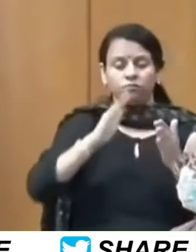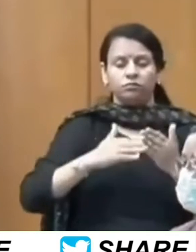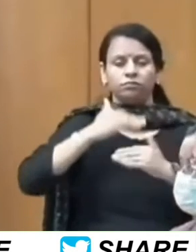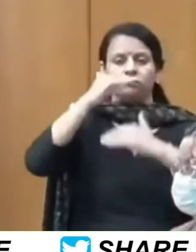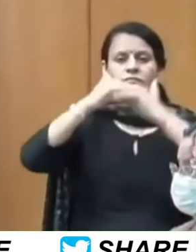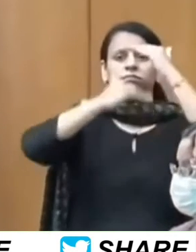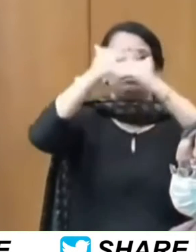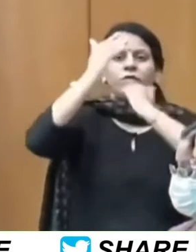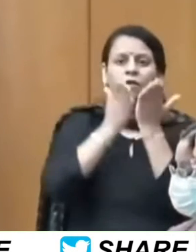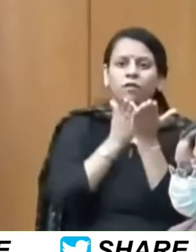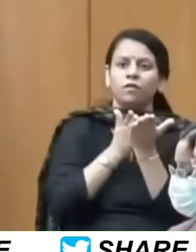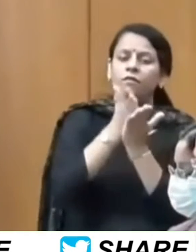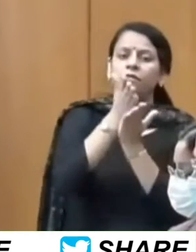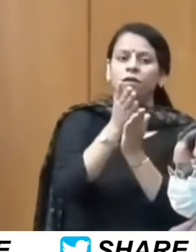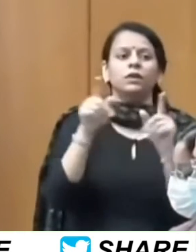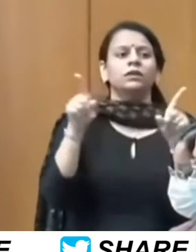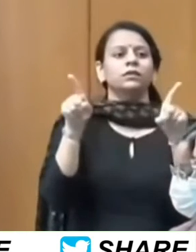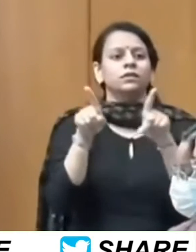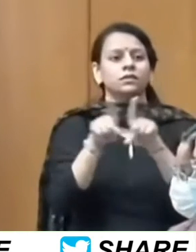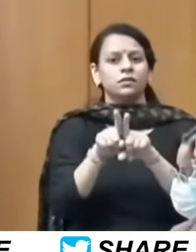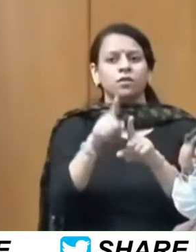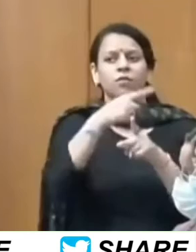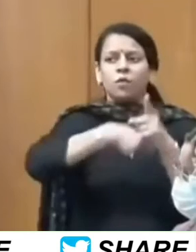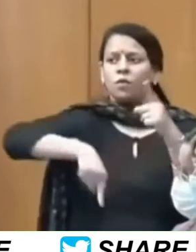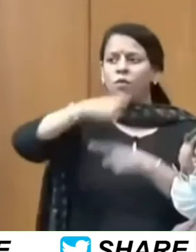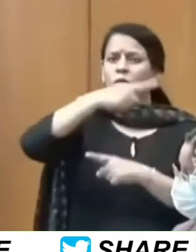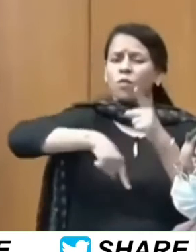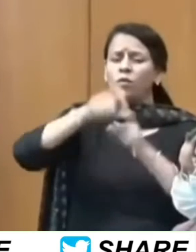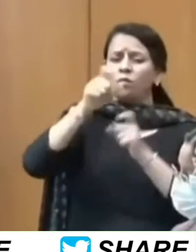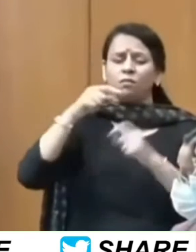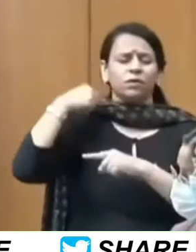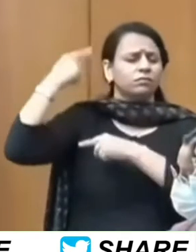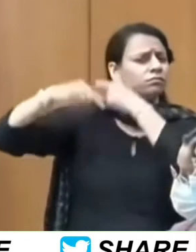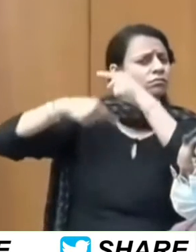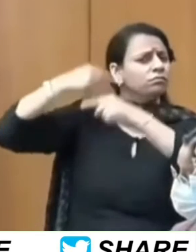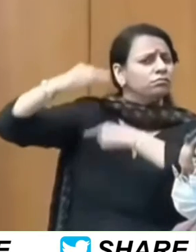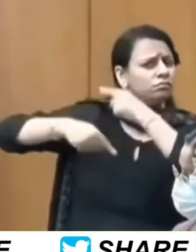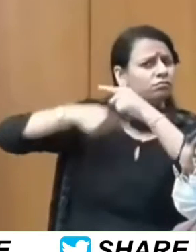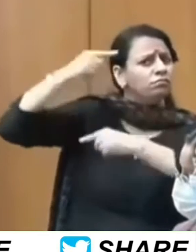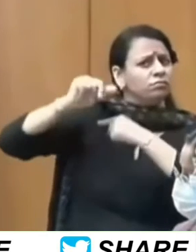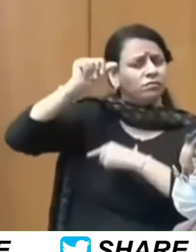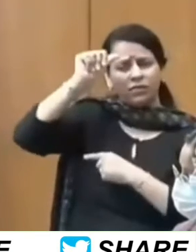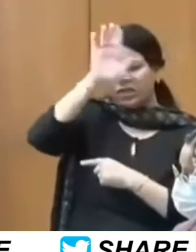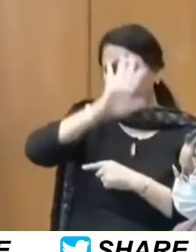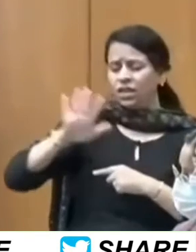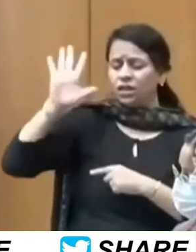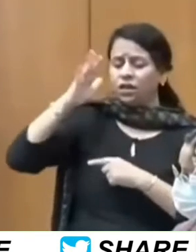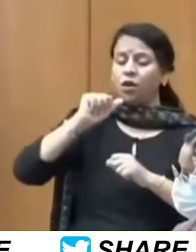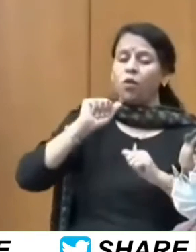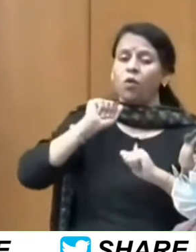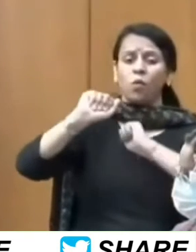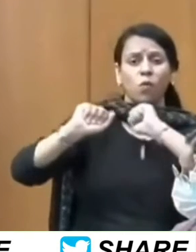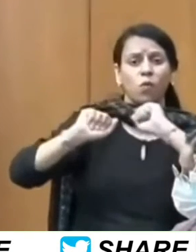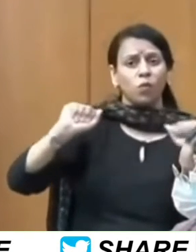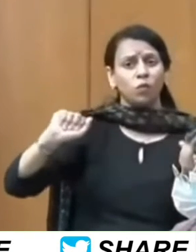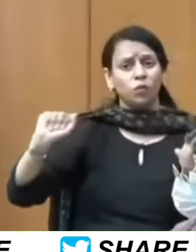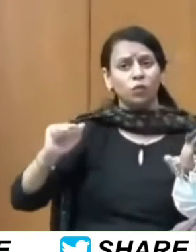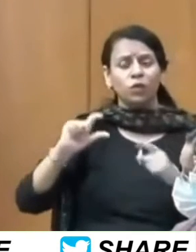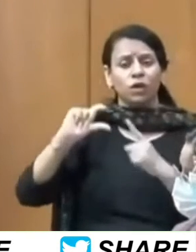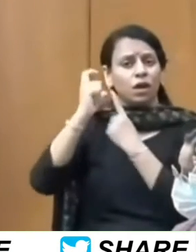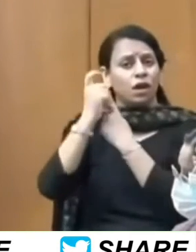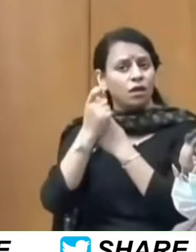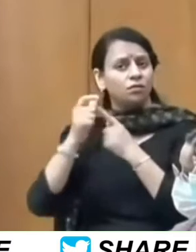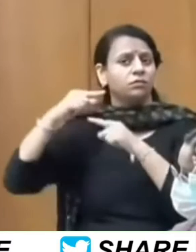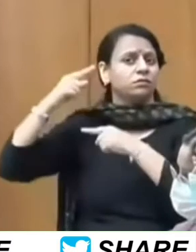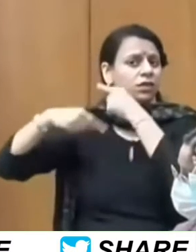के माध्यम बने, ऐसी अवधारणा सदियों से भारत की जीवन में है, भारत की परंपरा में